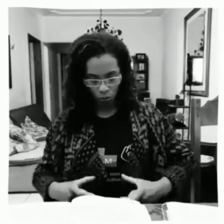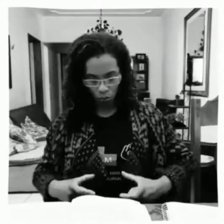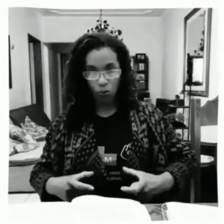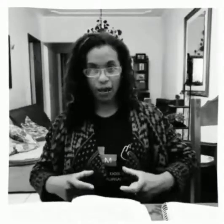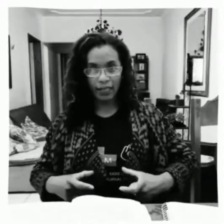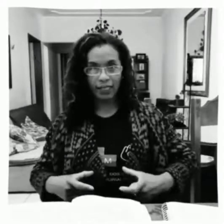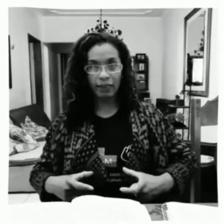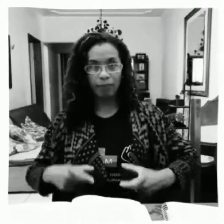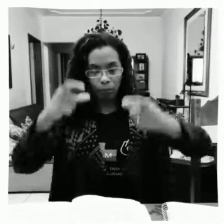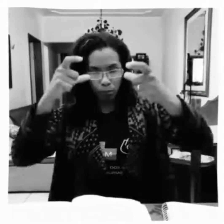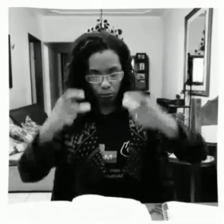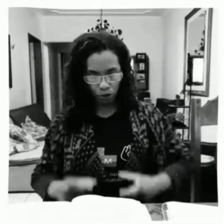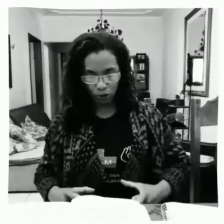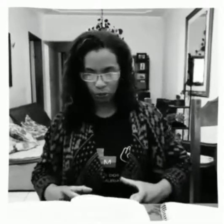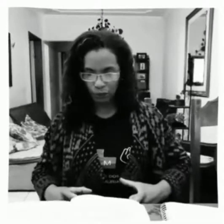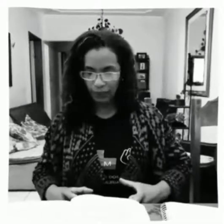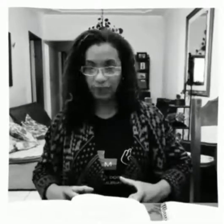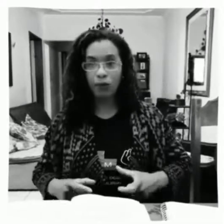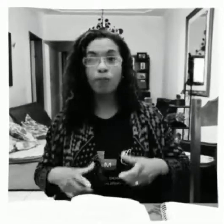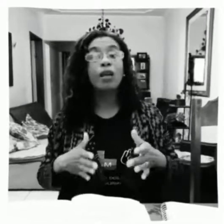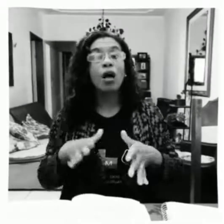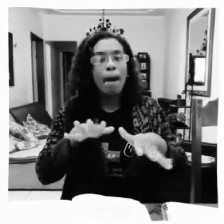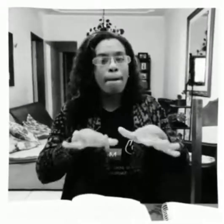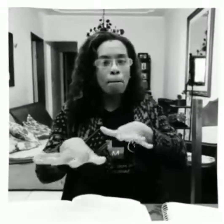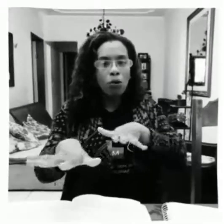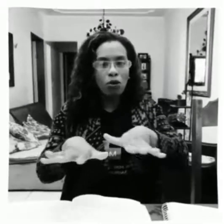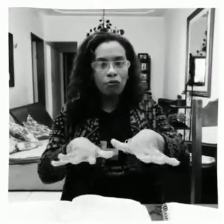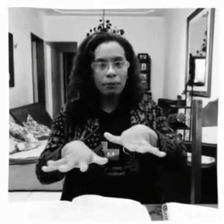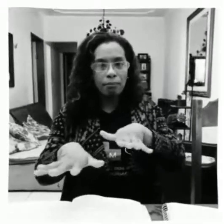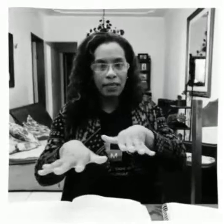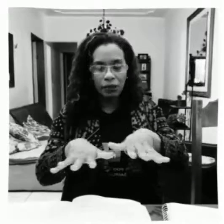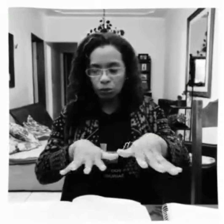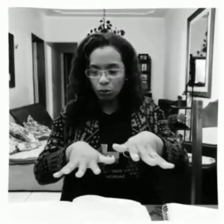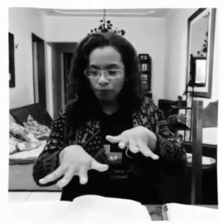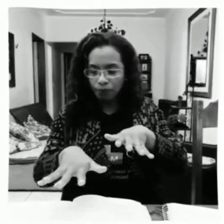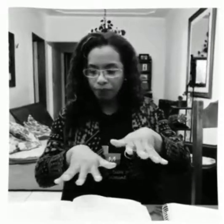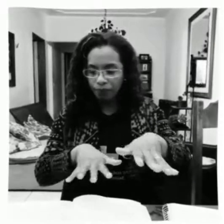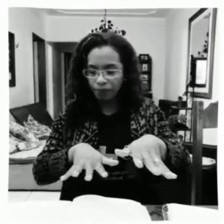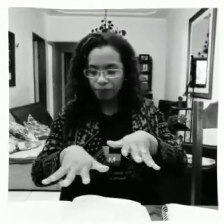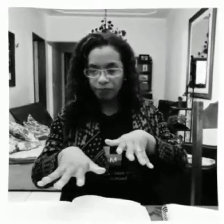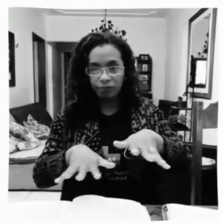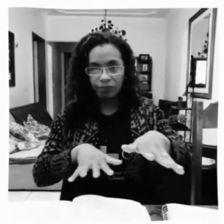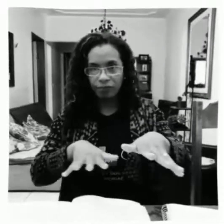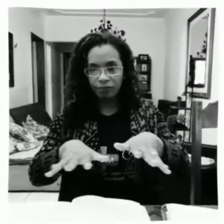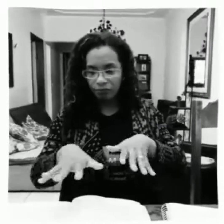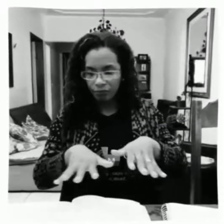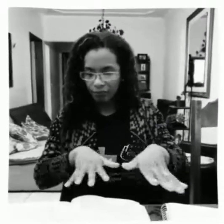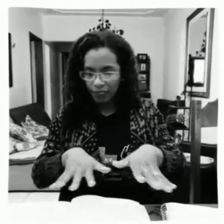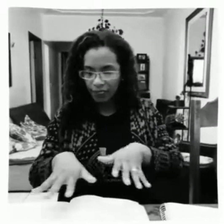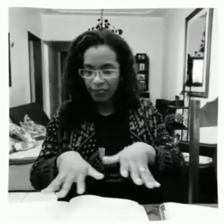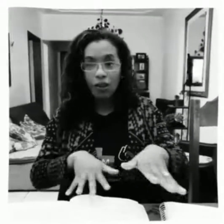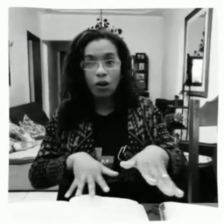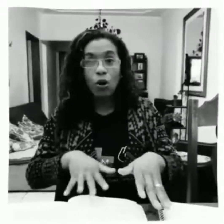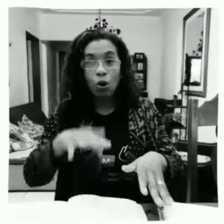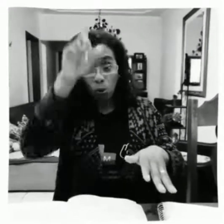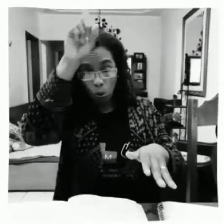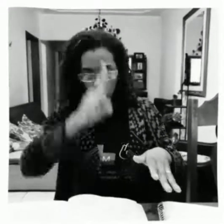ó, aqui, ponto de articulação, movimento,